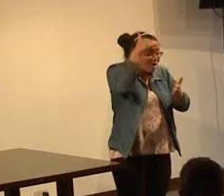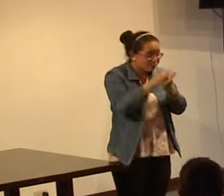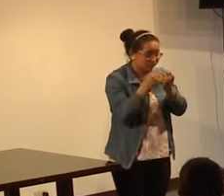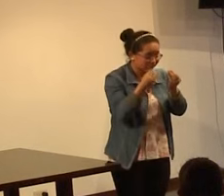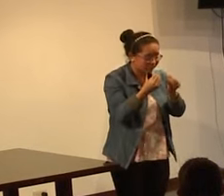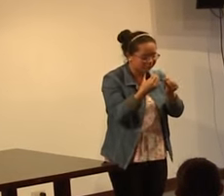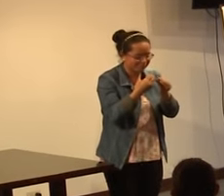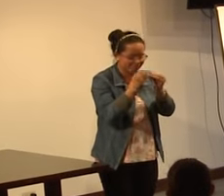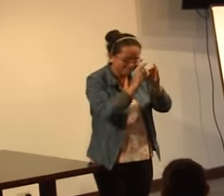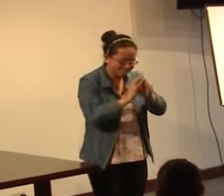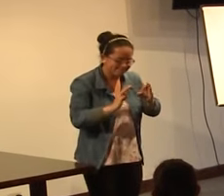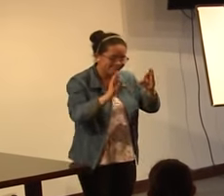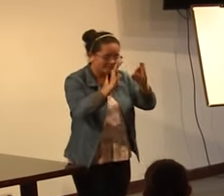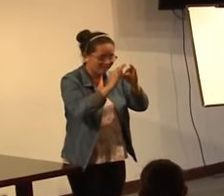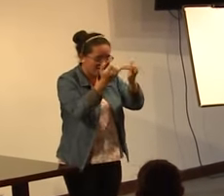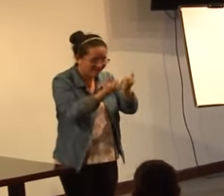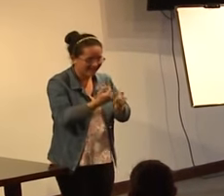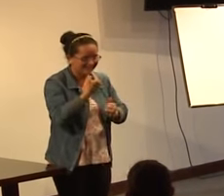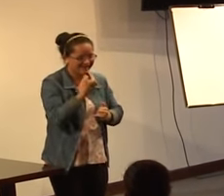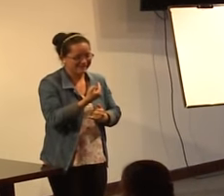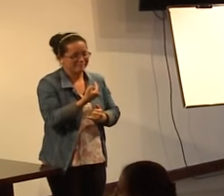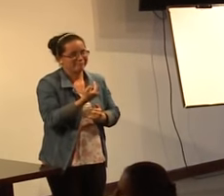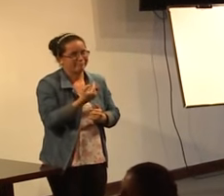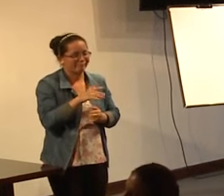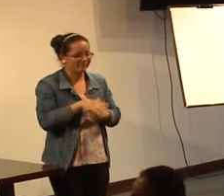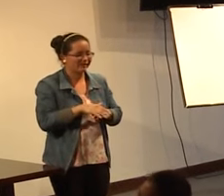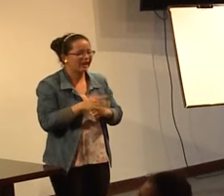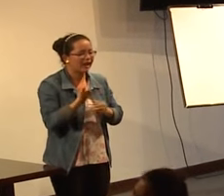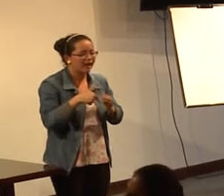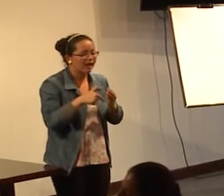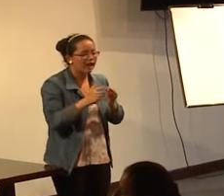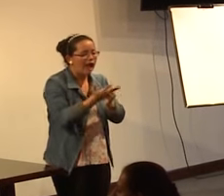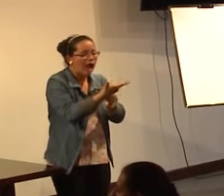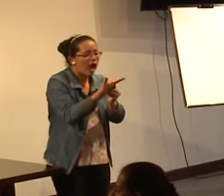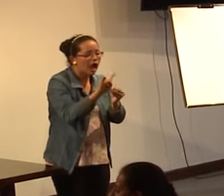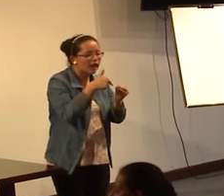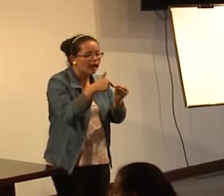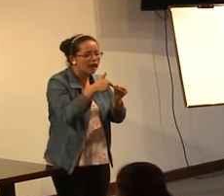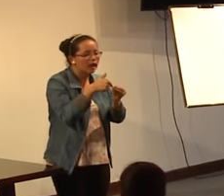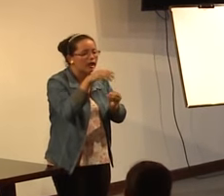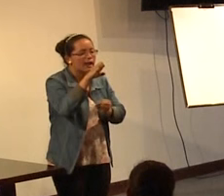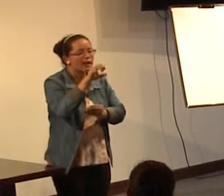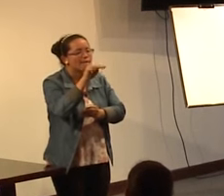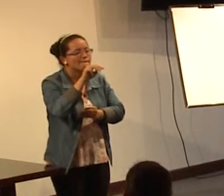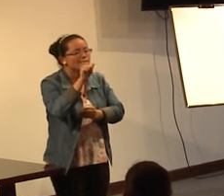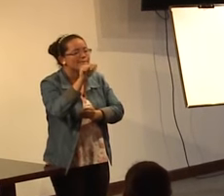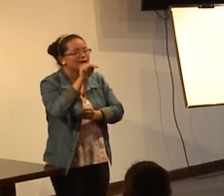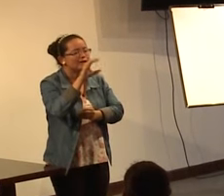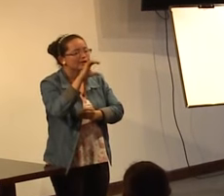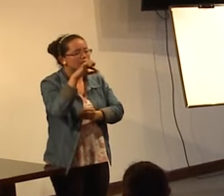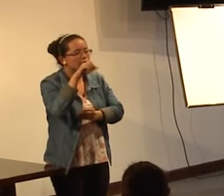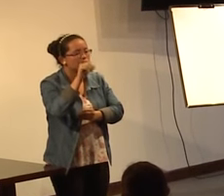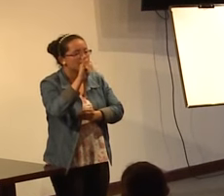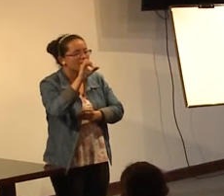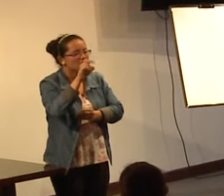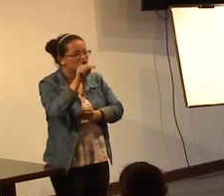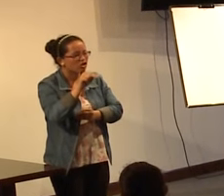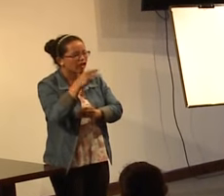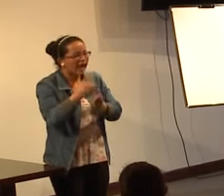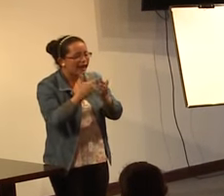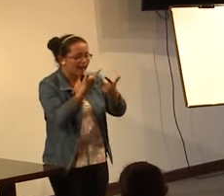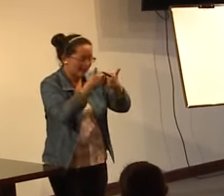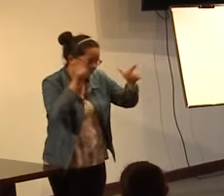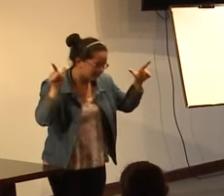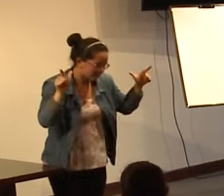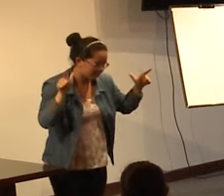absolutamente fundamental. Lo voy a decir ahora, pero seguramente me saldrá después. Es que el arte, uno educa para la emancipación. Y el arte sí que sirve para eso. O sea, uno educa para ser